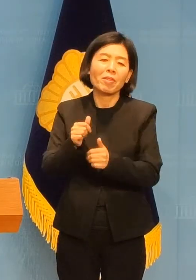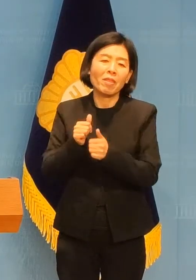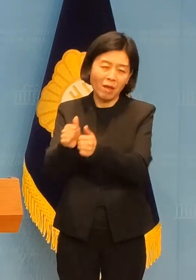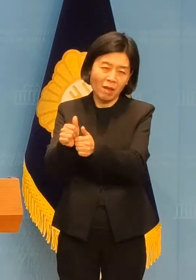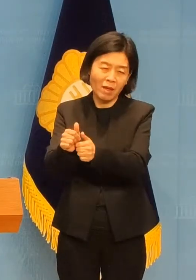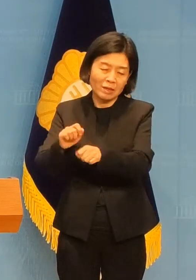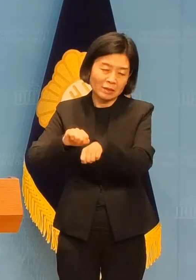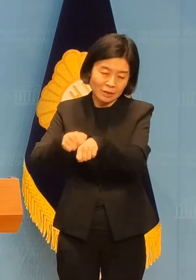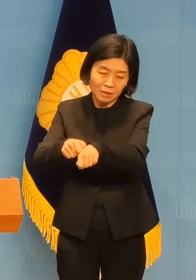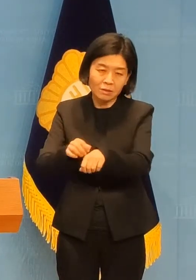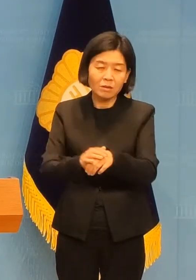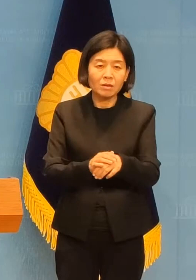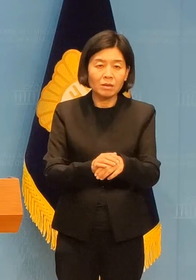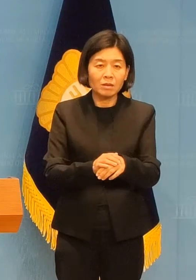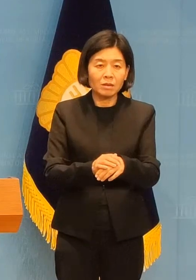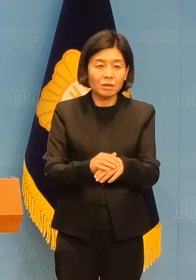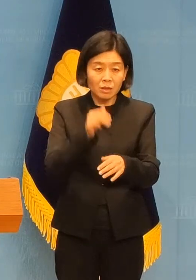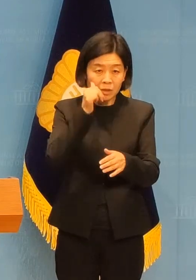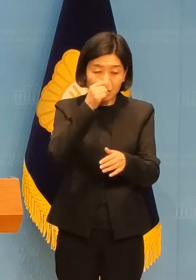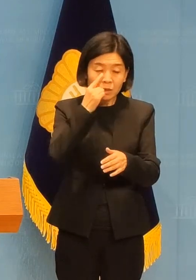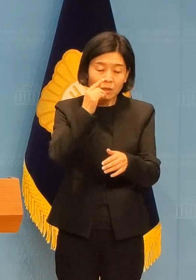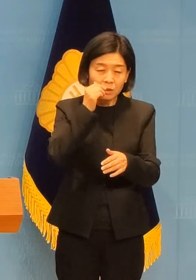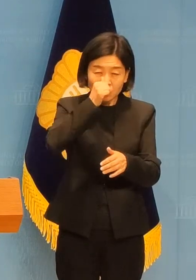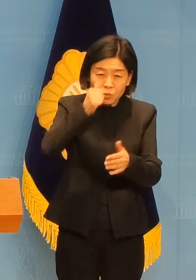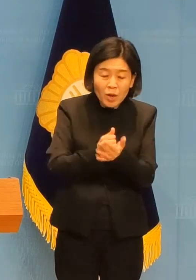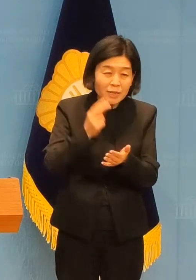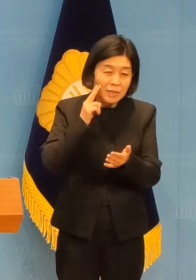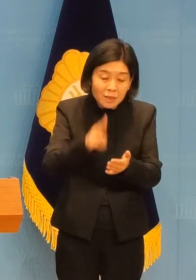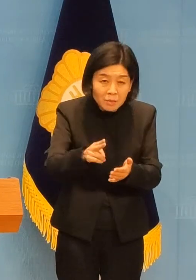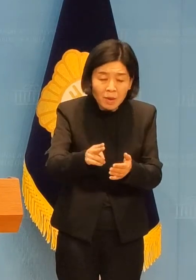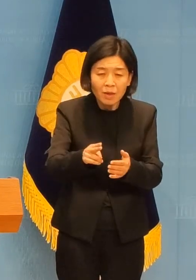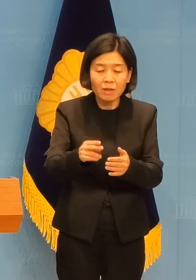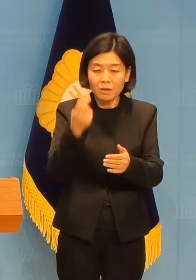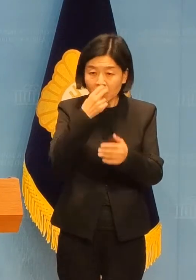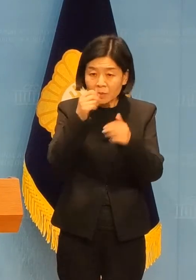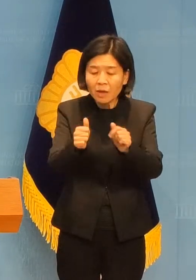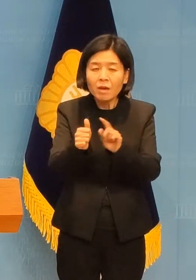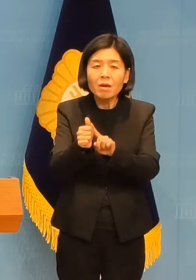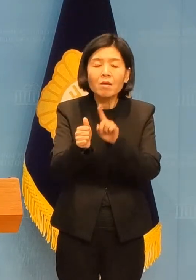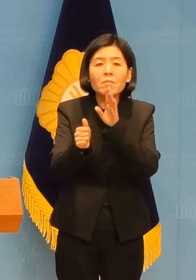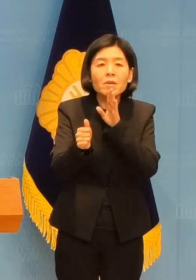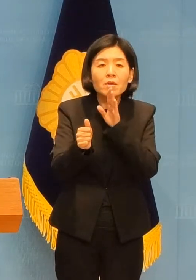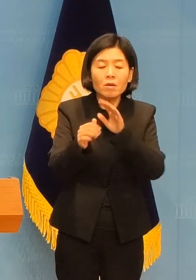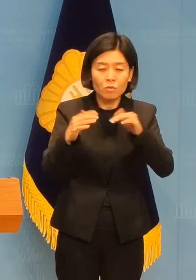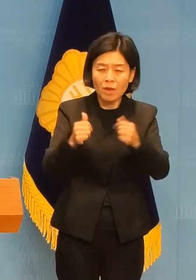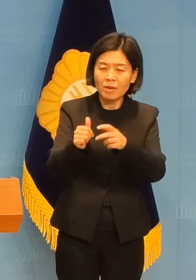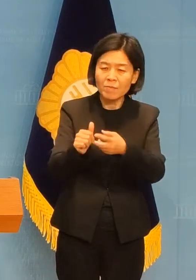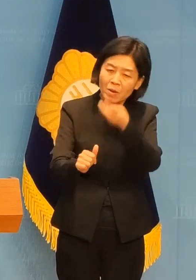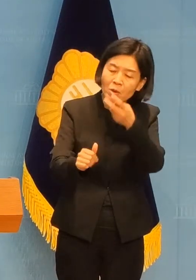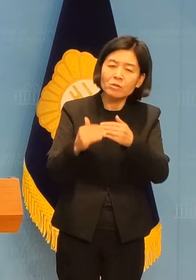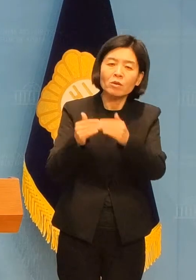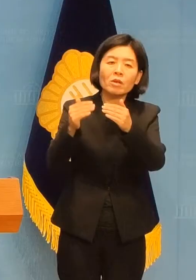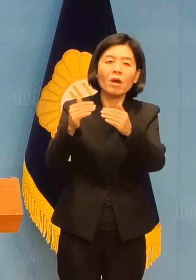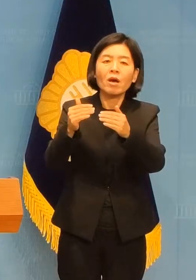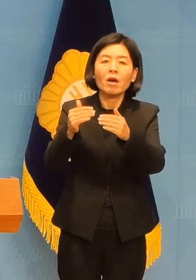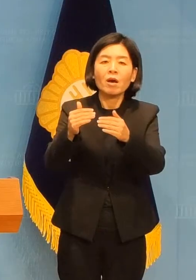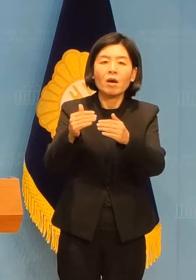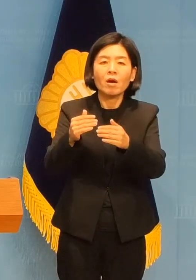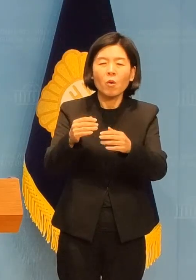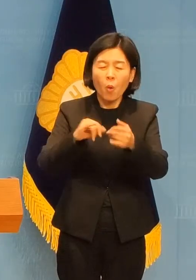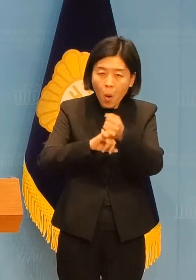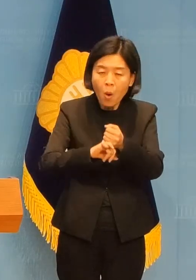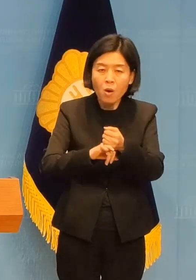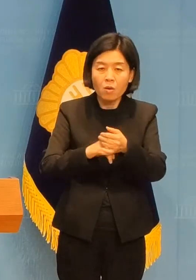저지른 검사조차 국회 탄핵 소추 없이는 파면이 어렵습니다. 이러한 구조는 일반 공무원과 비교할